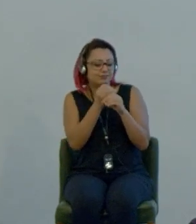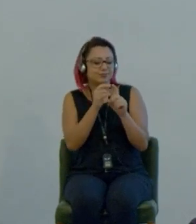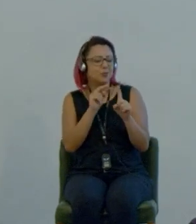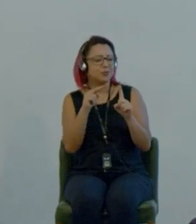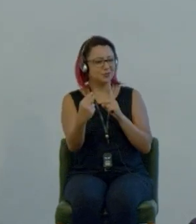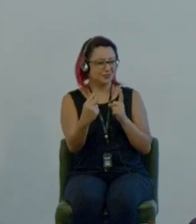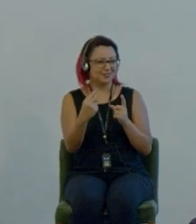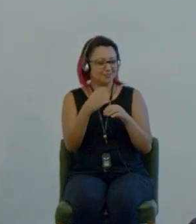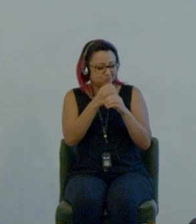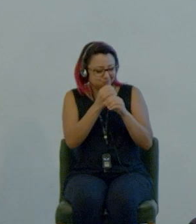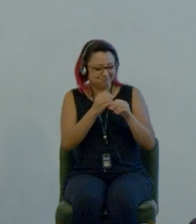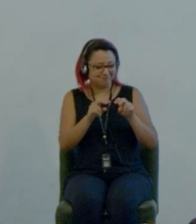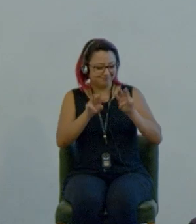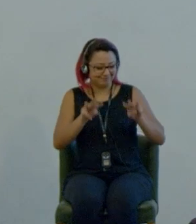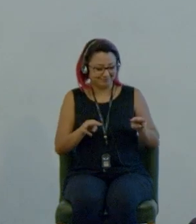lien entre